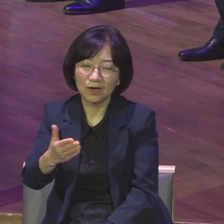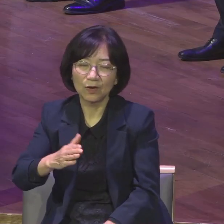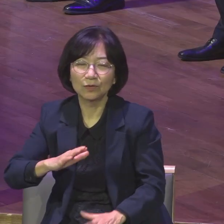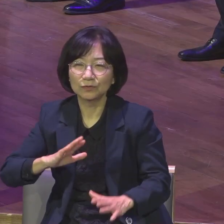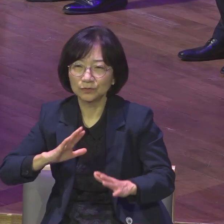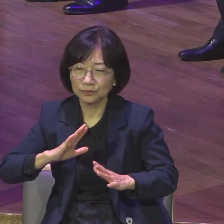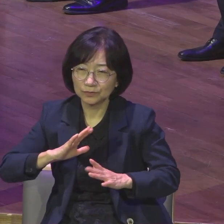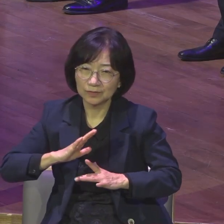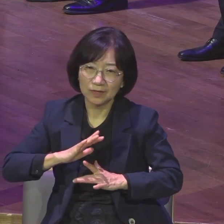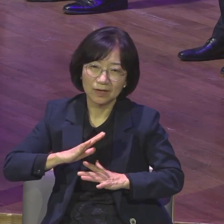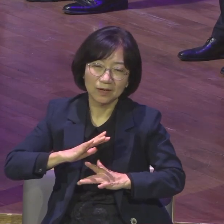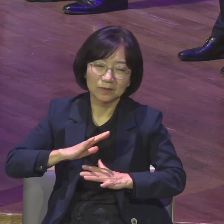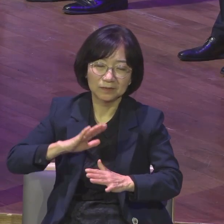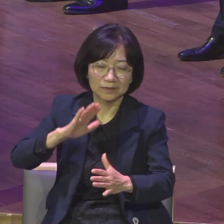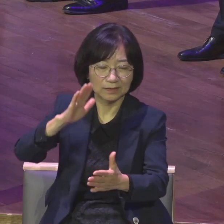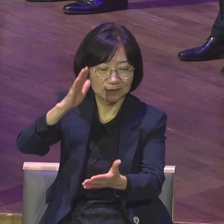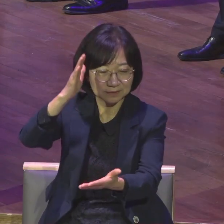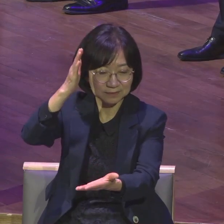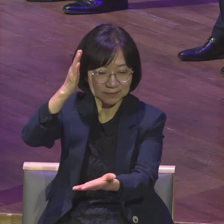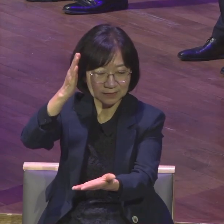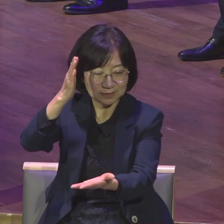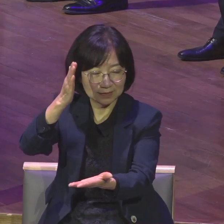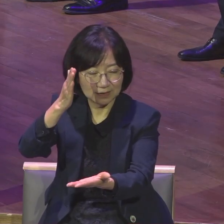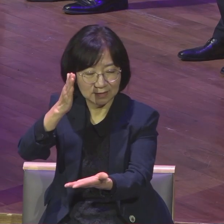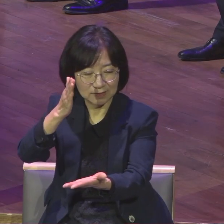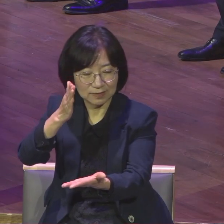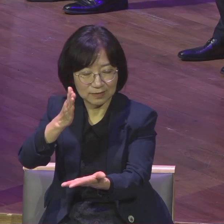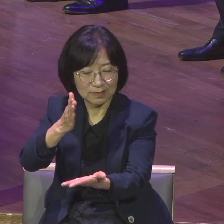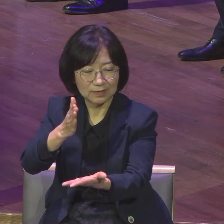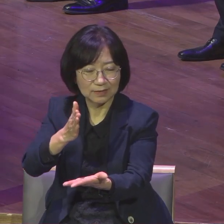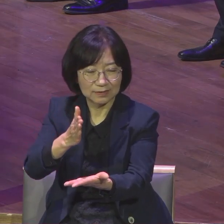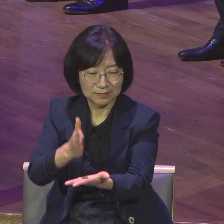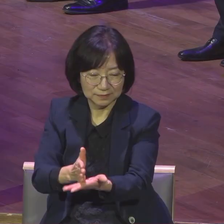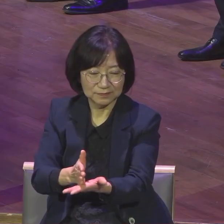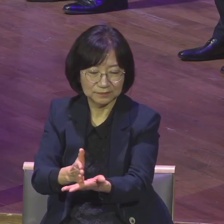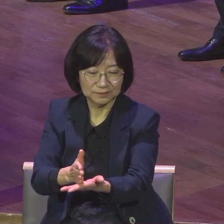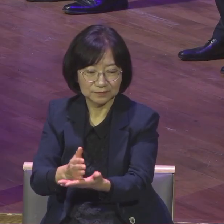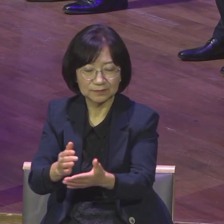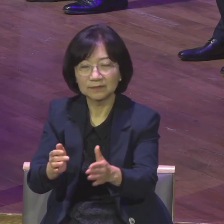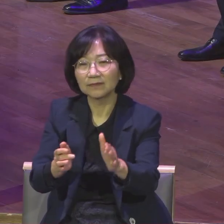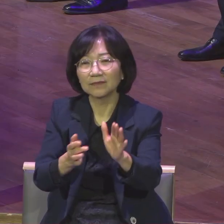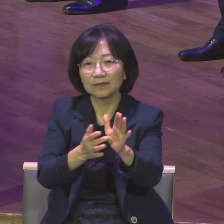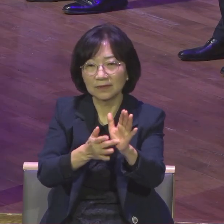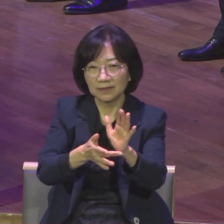그대여 두려워 말라.